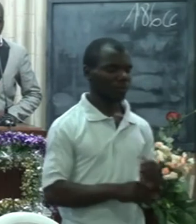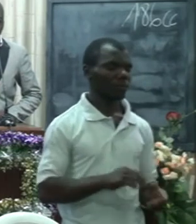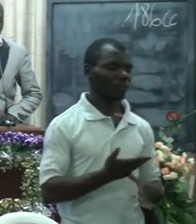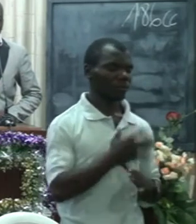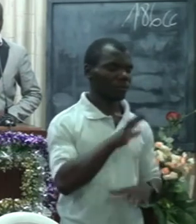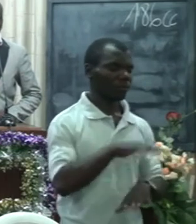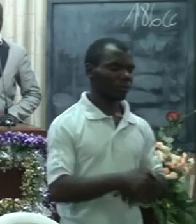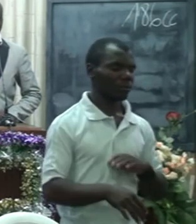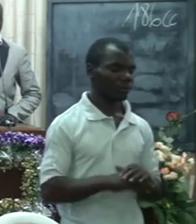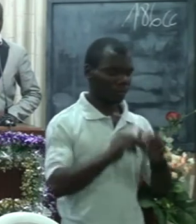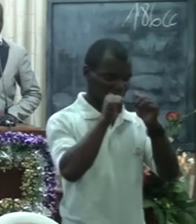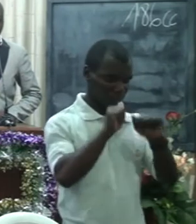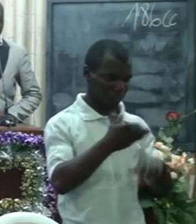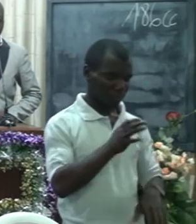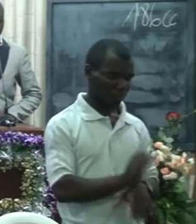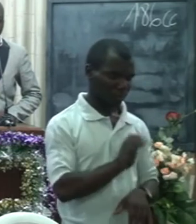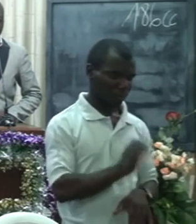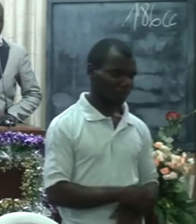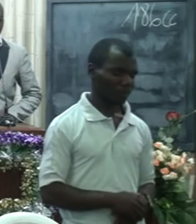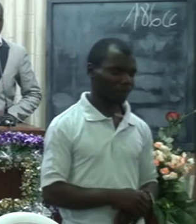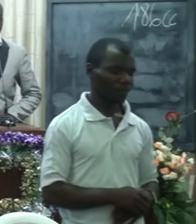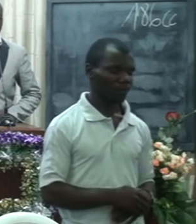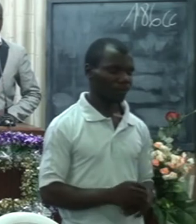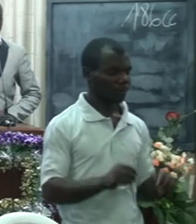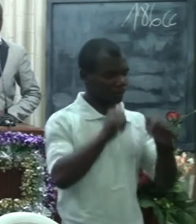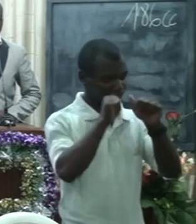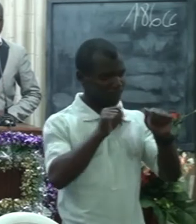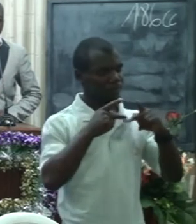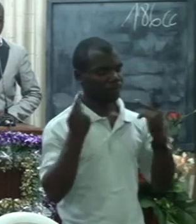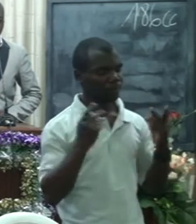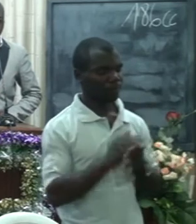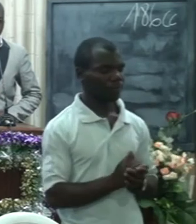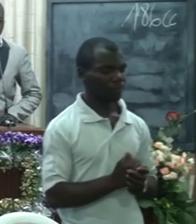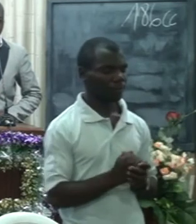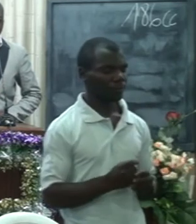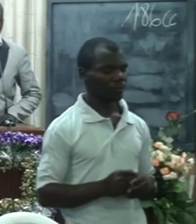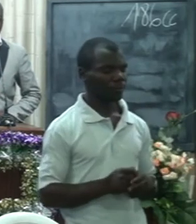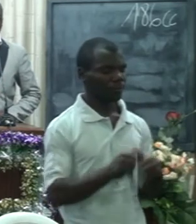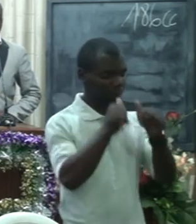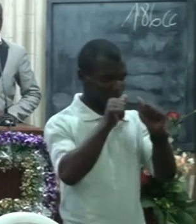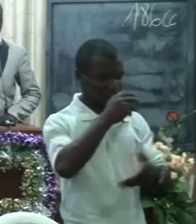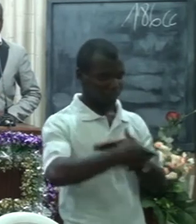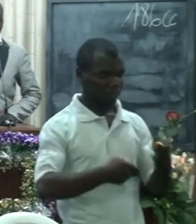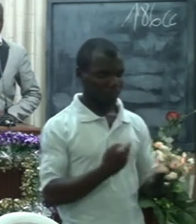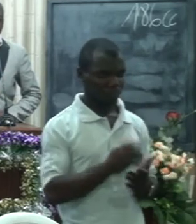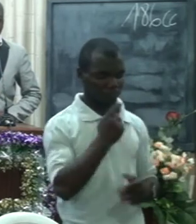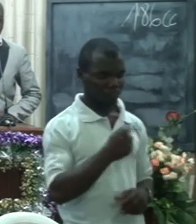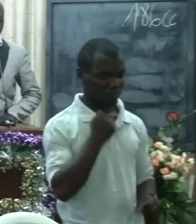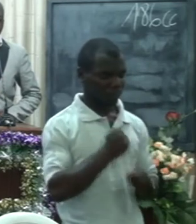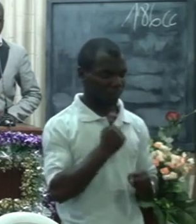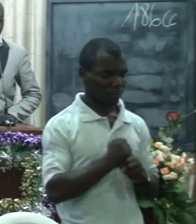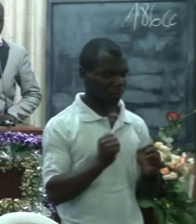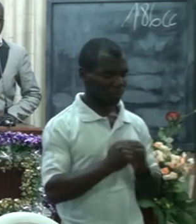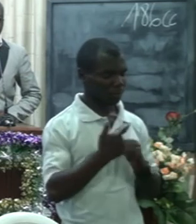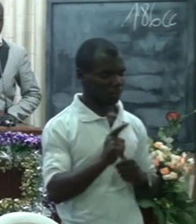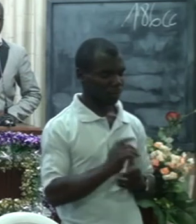totalement. Mwako. Bénis cette église. Bariki Kanisa. Bénis le pasteur. Bariki Mchungaji. Tous ceux qui travaillent